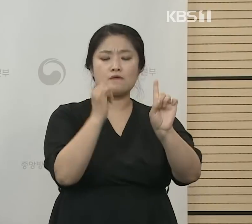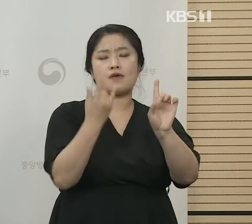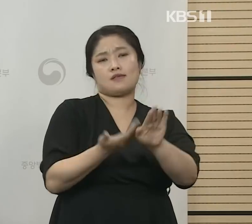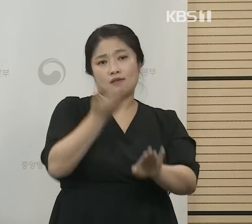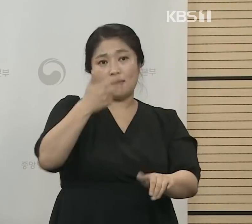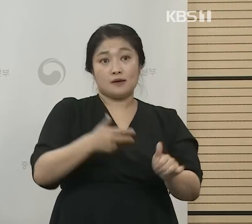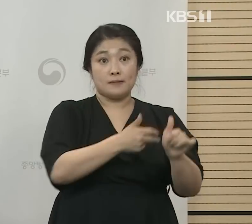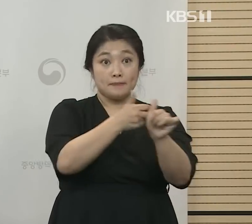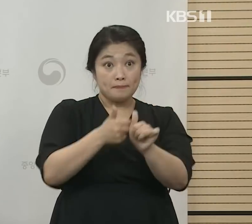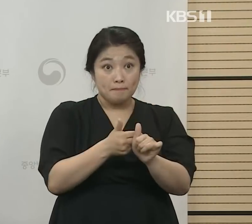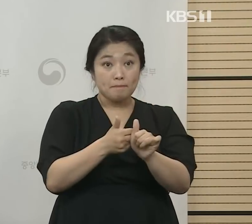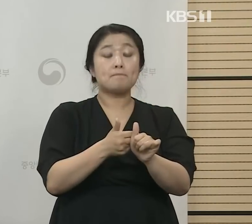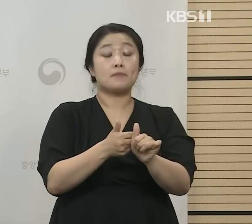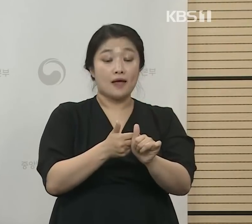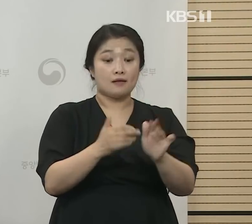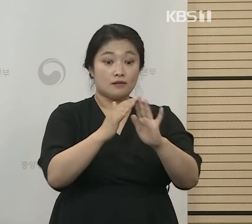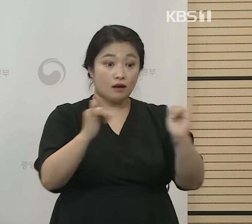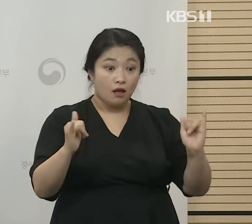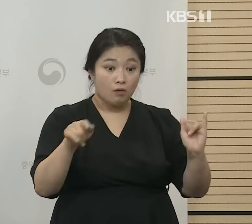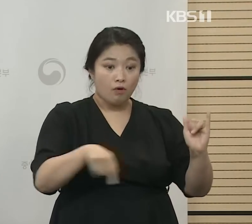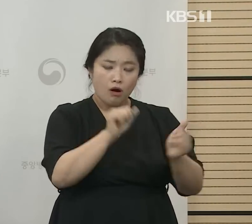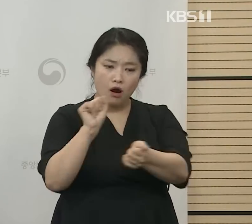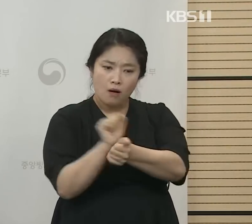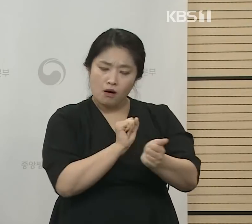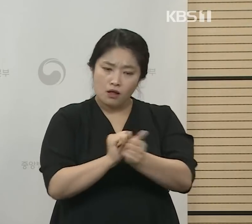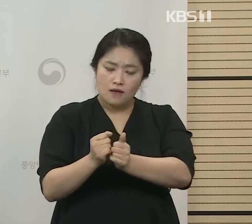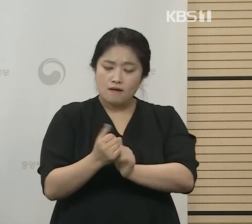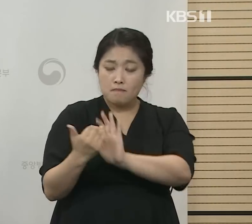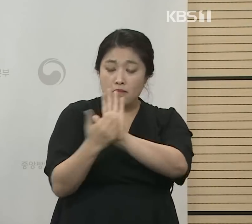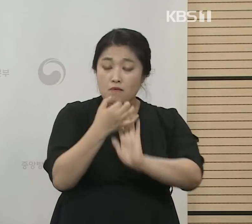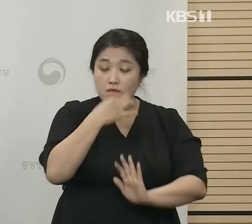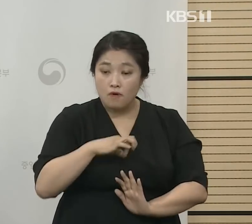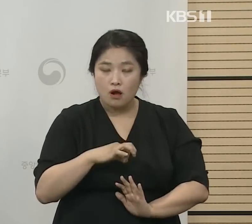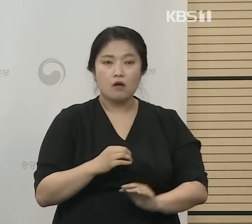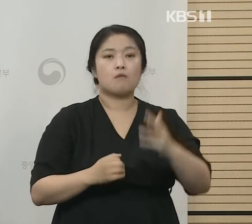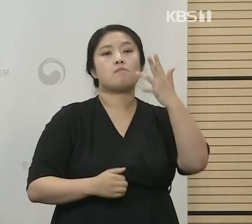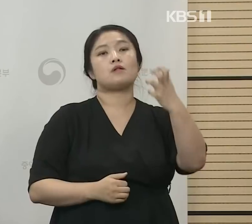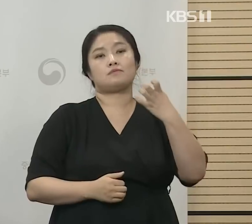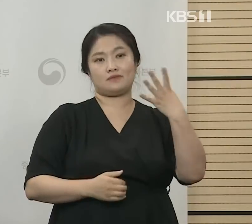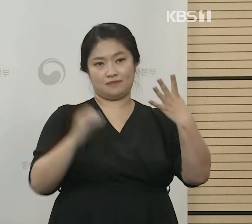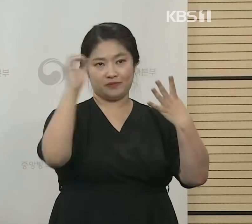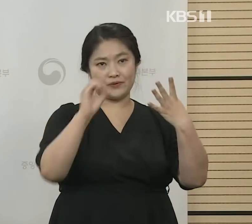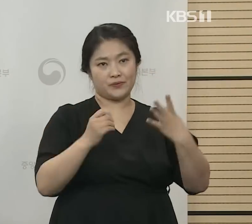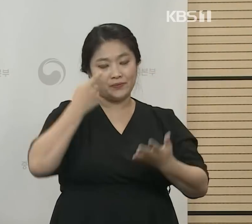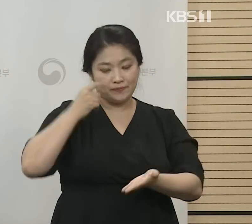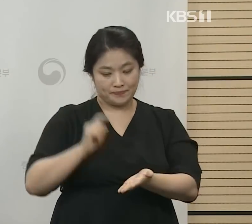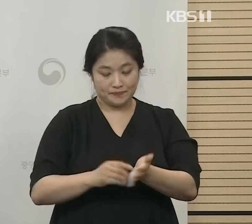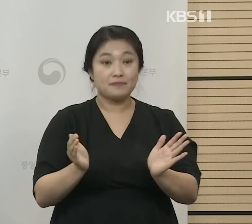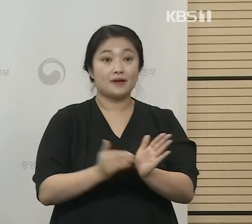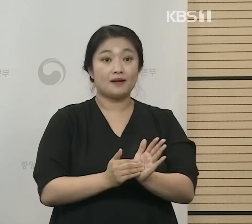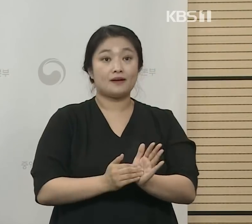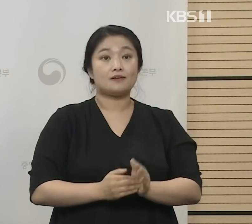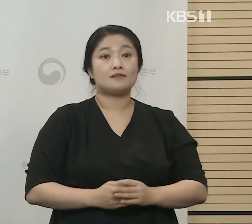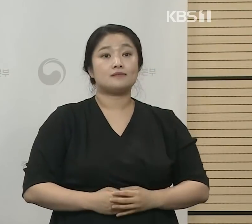이상 예방접종을 받으신 분들의 감염 예방 효과는 84%로 확인이